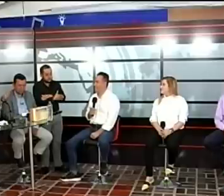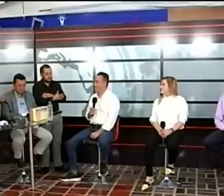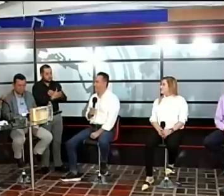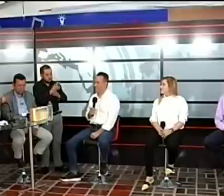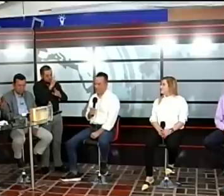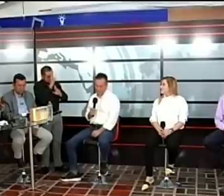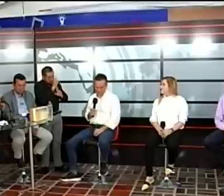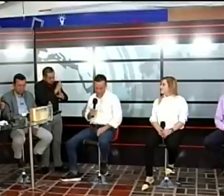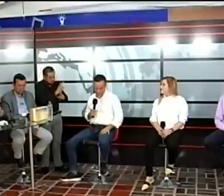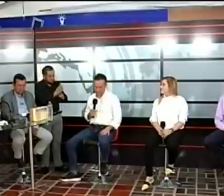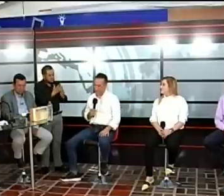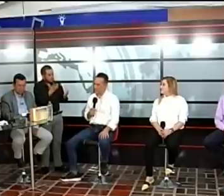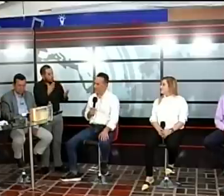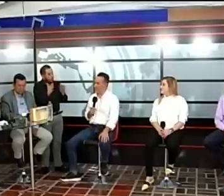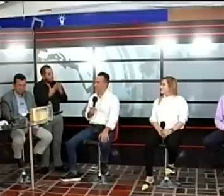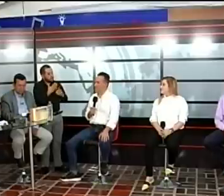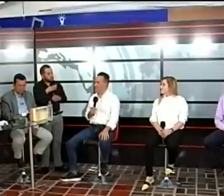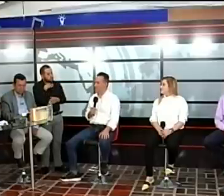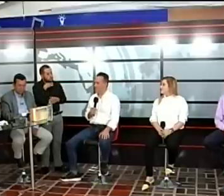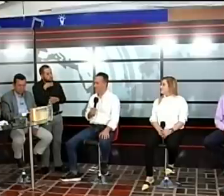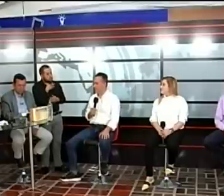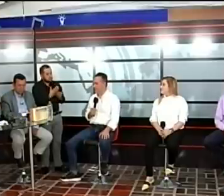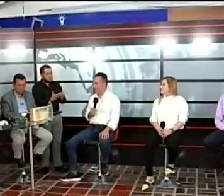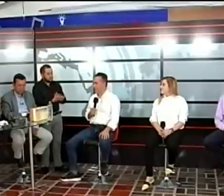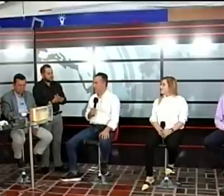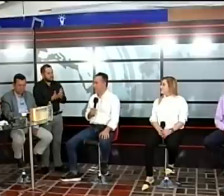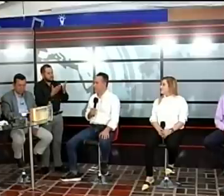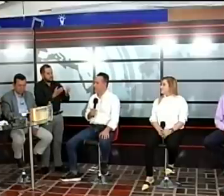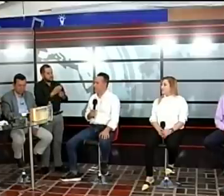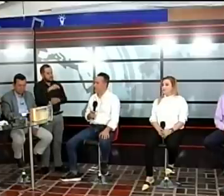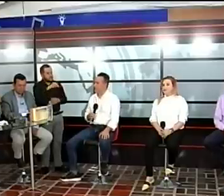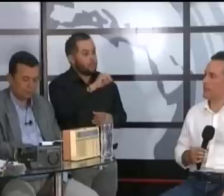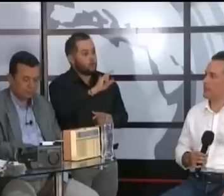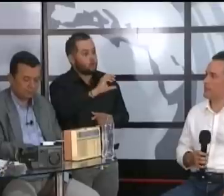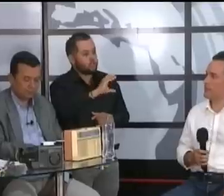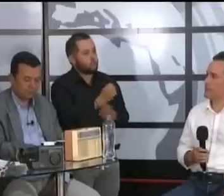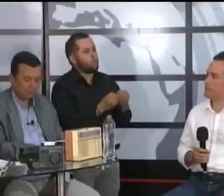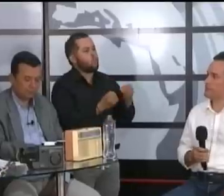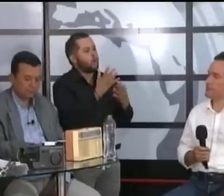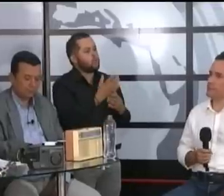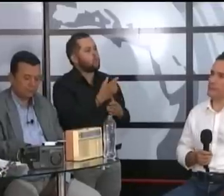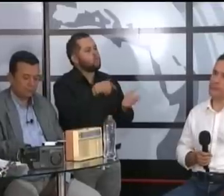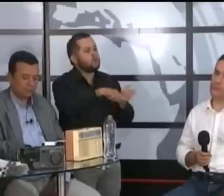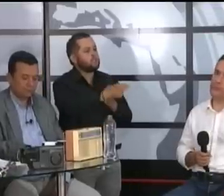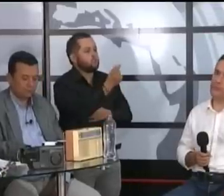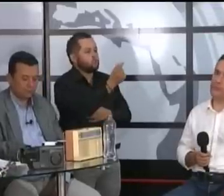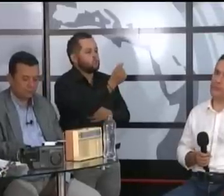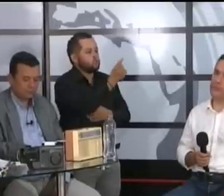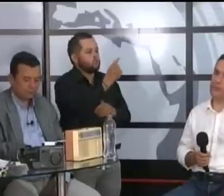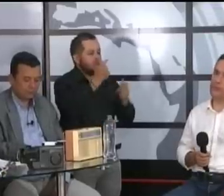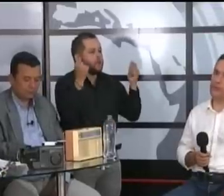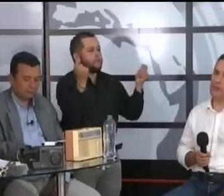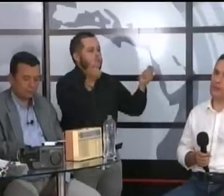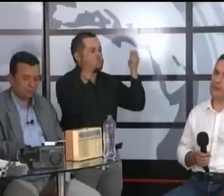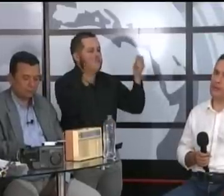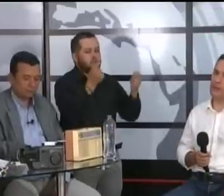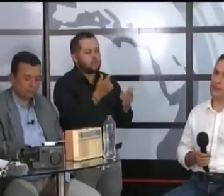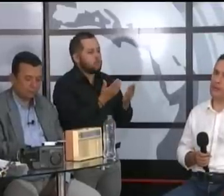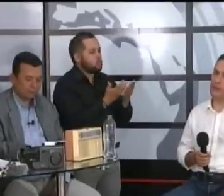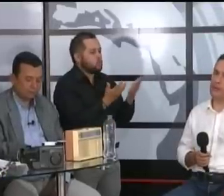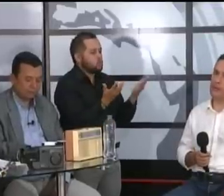ser respetuoso, pero creo que hay confianza suficiente entre claro todos. Sí. Mauricio Salazar, ¿cuánto vale su campaña y de